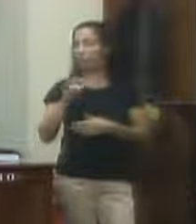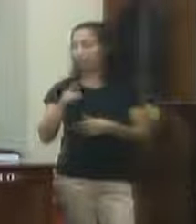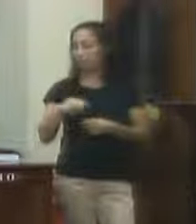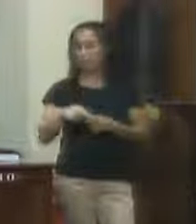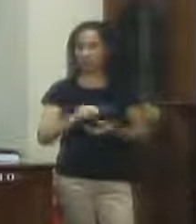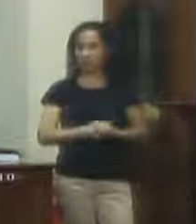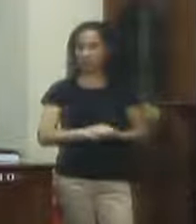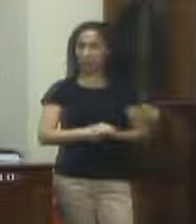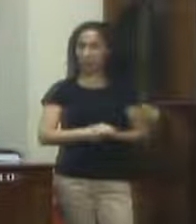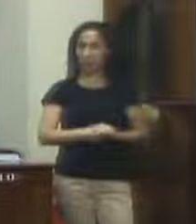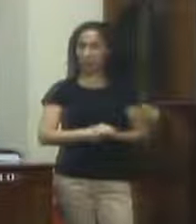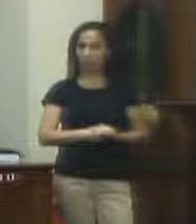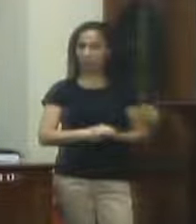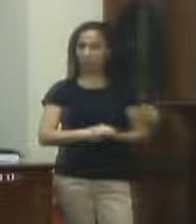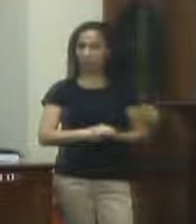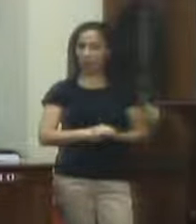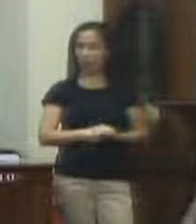Couto.